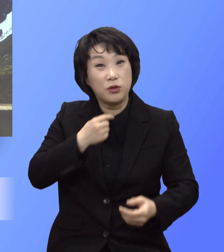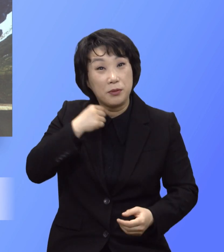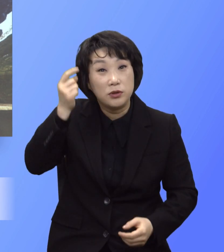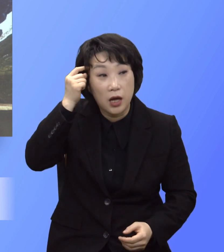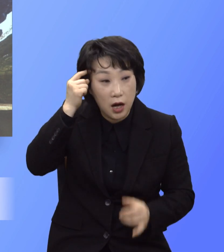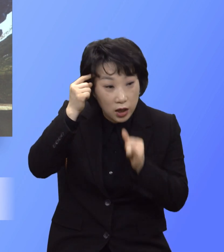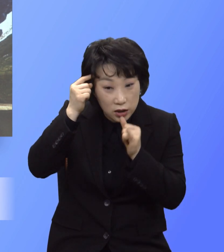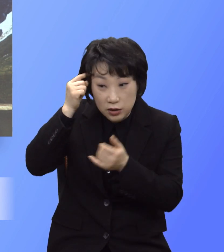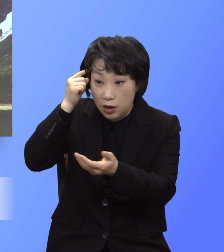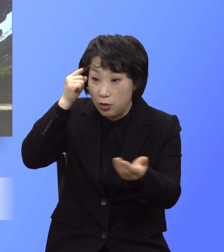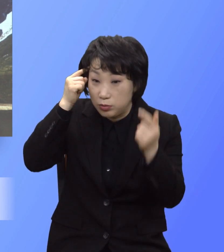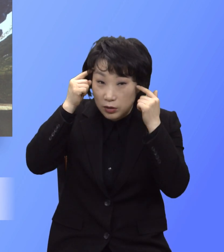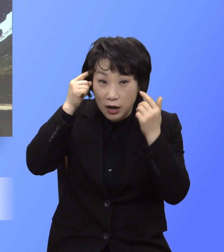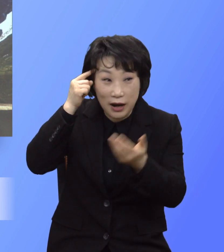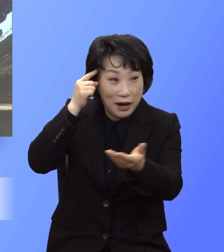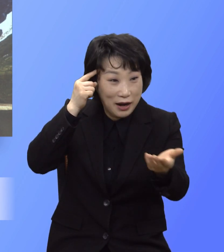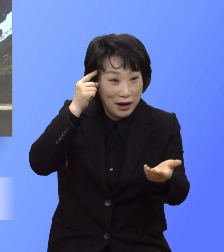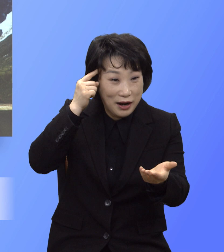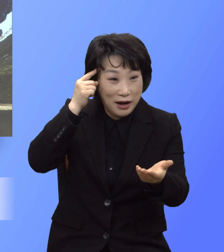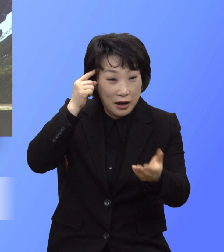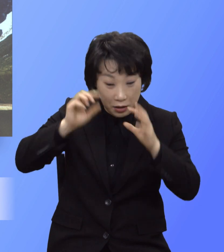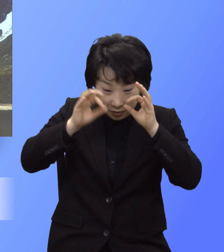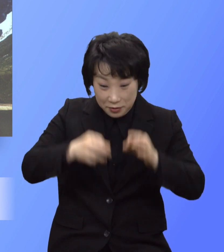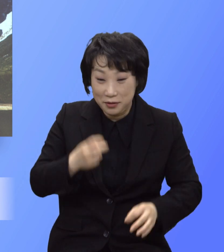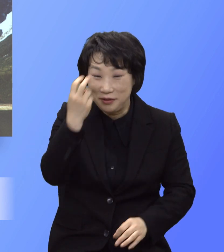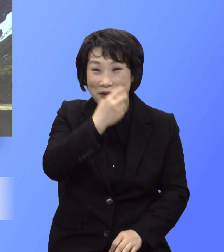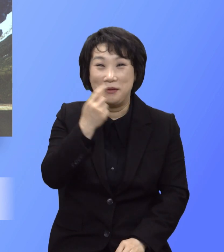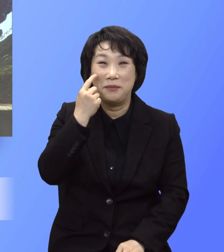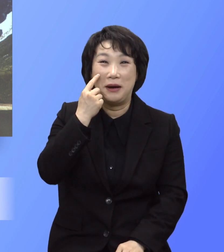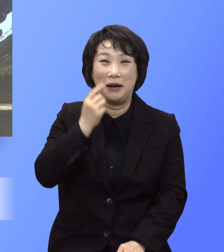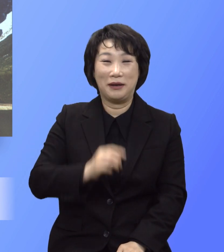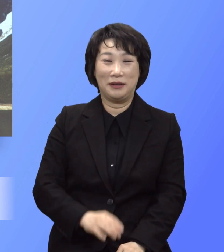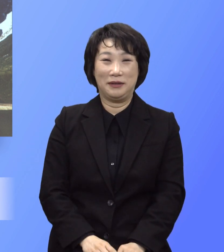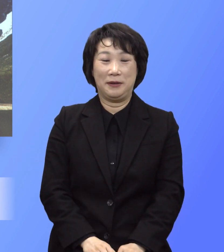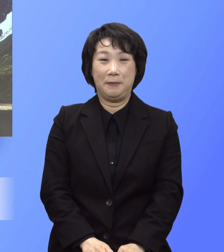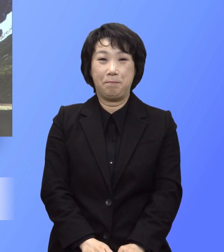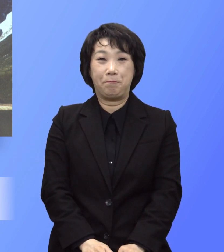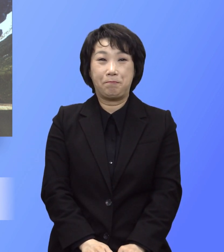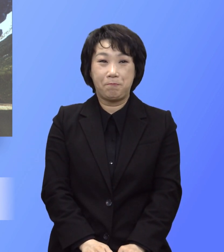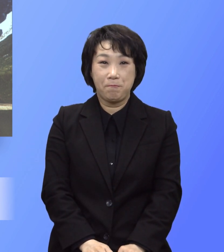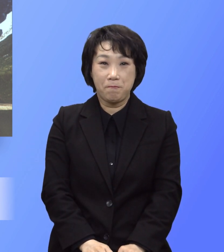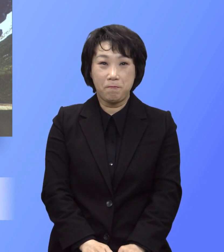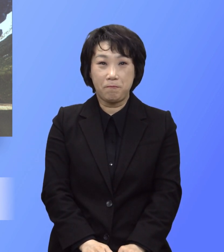근성이 지금 있느냐고 묻는 거죠. 여러분에게.